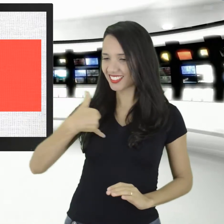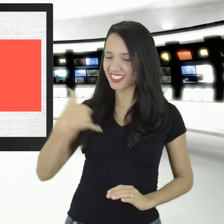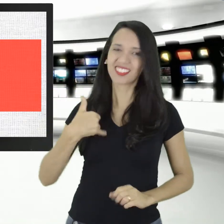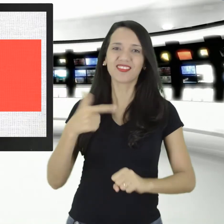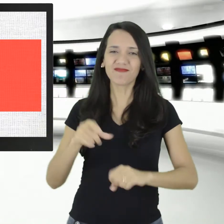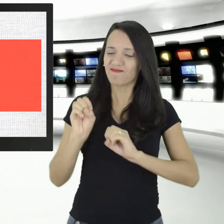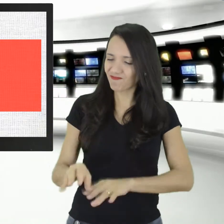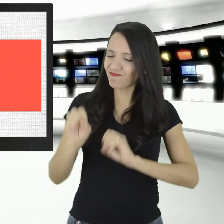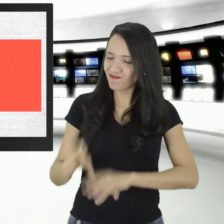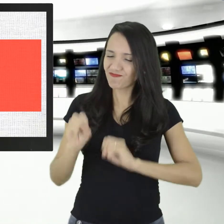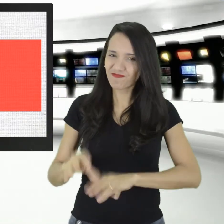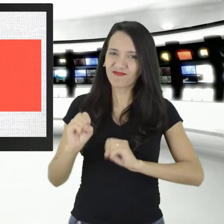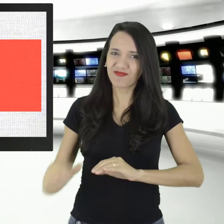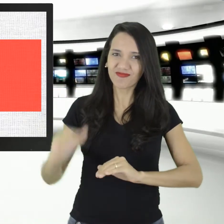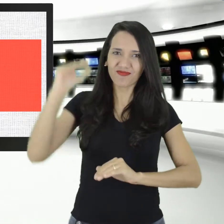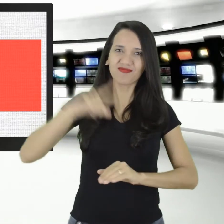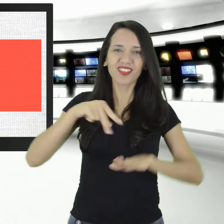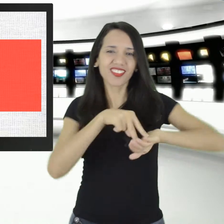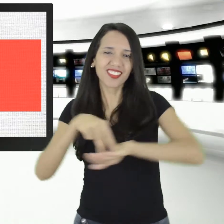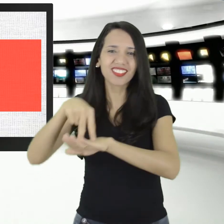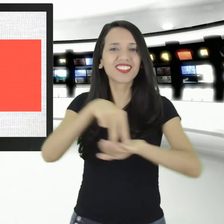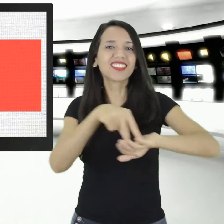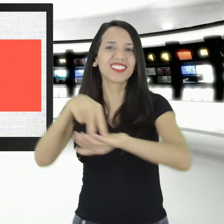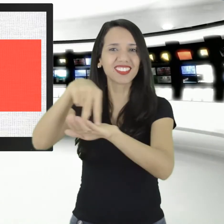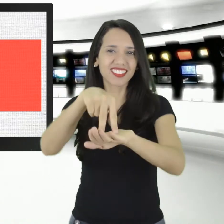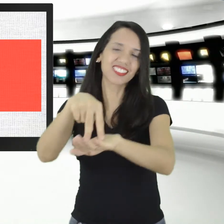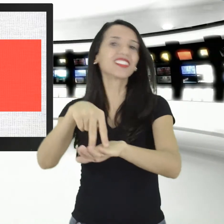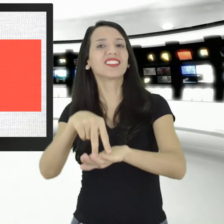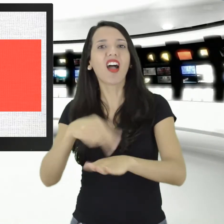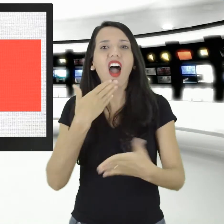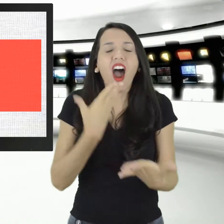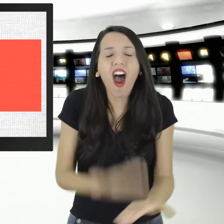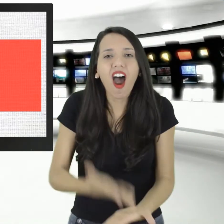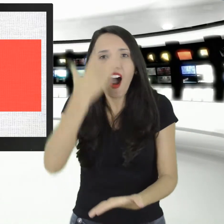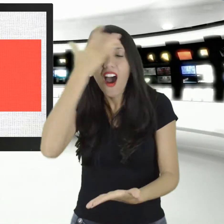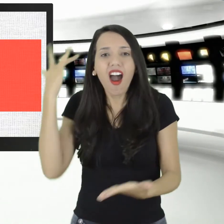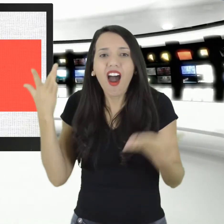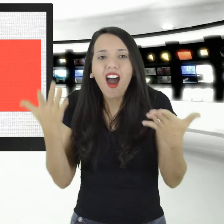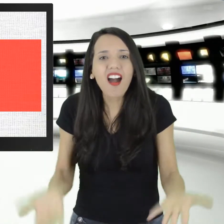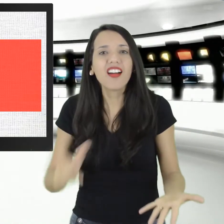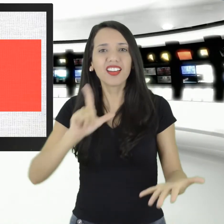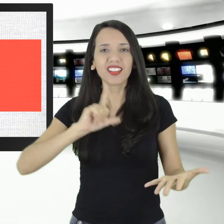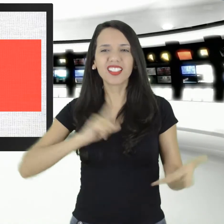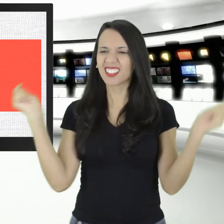foi treinada para ser um Service mas surpreendeu a todos com sua incrível capacidade